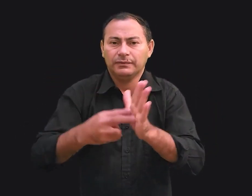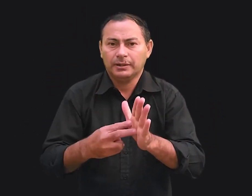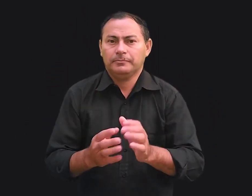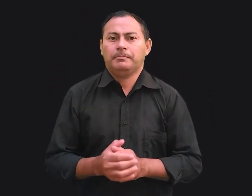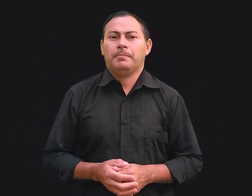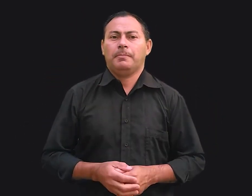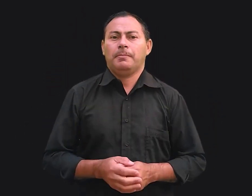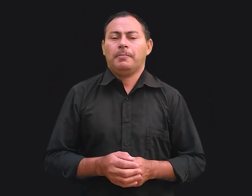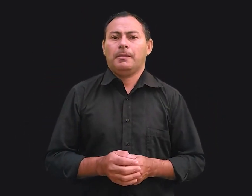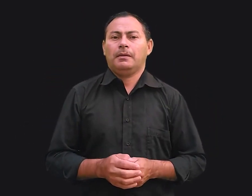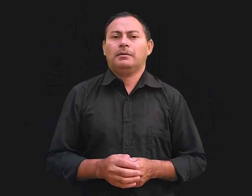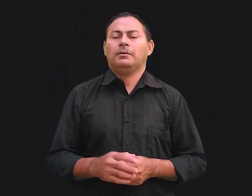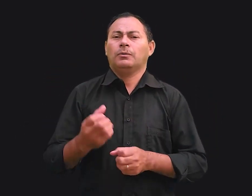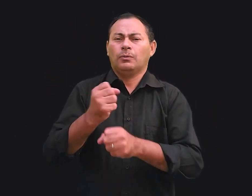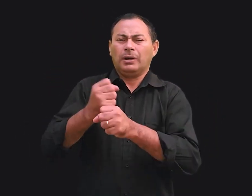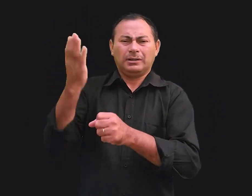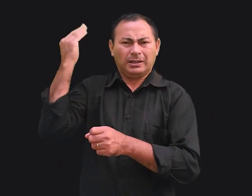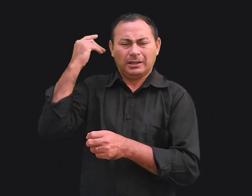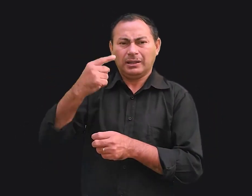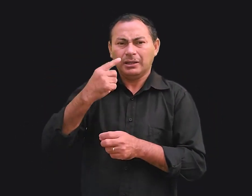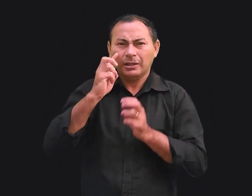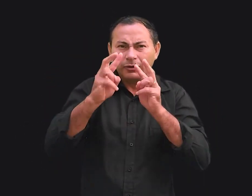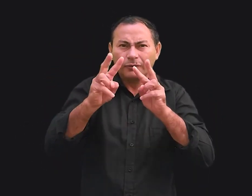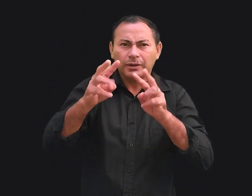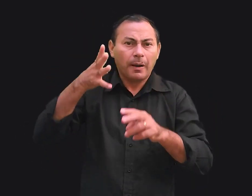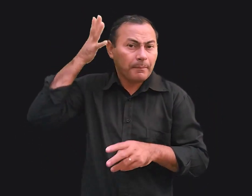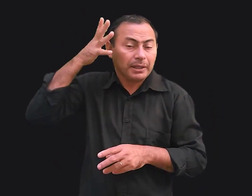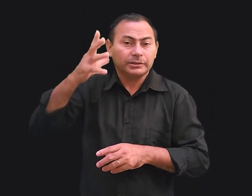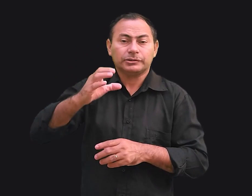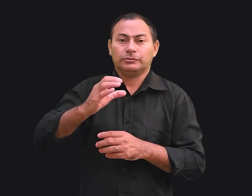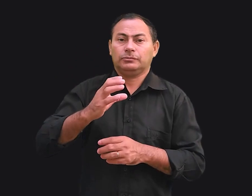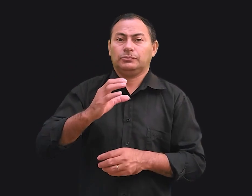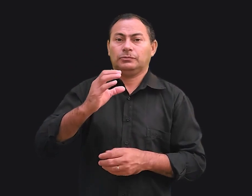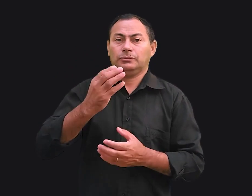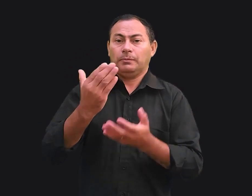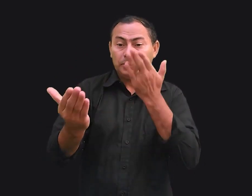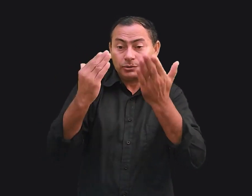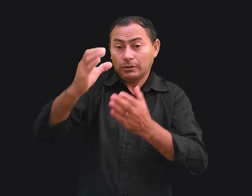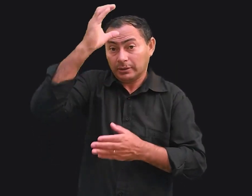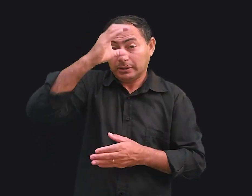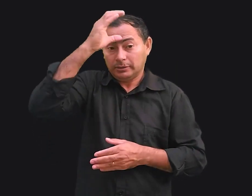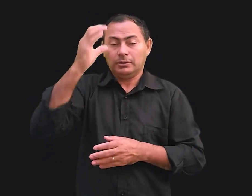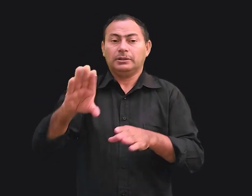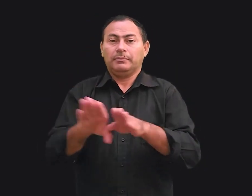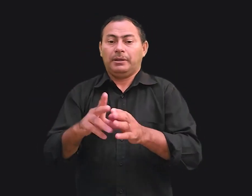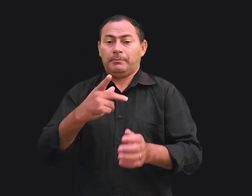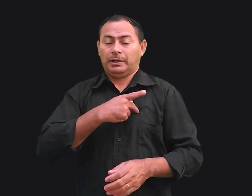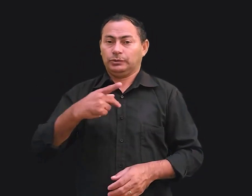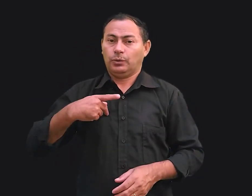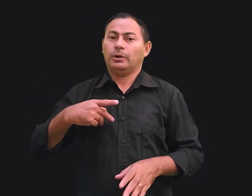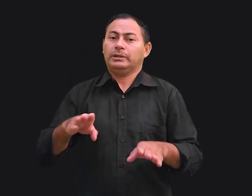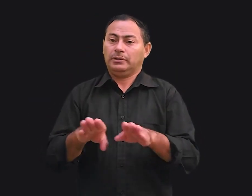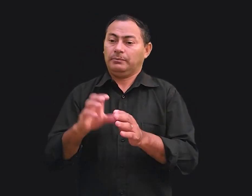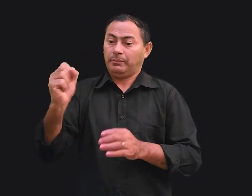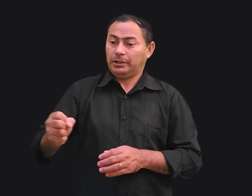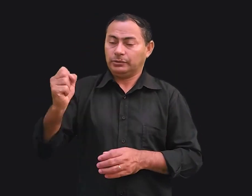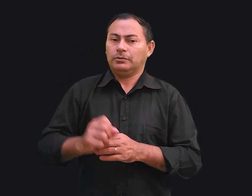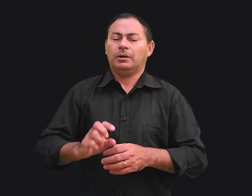com isso. Anos atrás eu ouvi a palestra de um psicólogo cristão muito conceituado, também pastor, em uma importante universidade dos